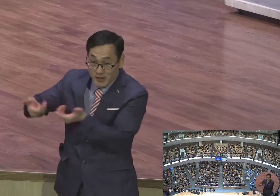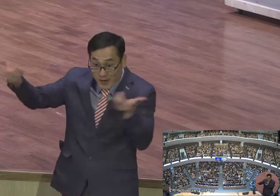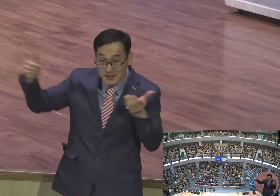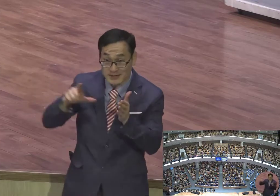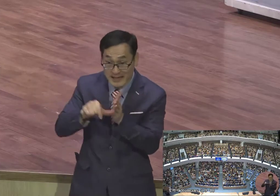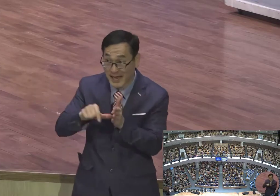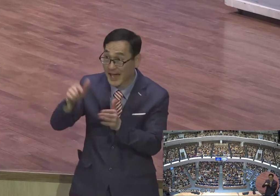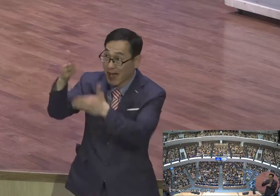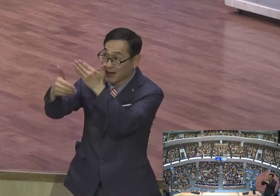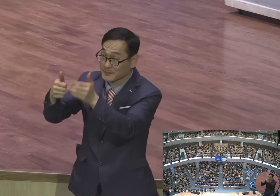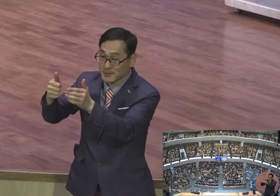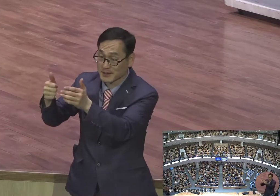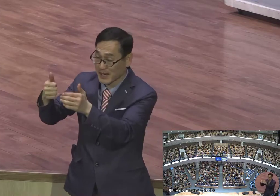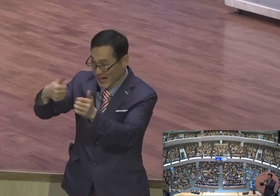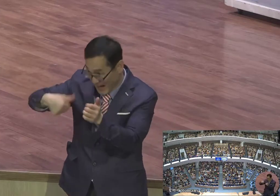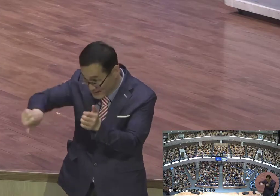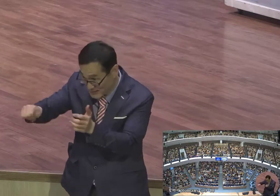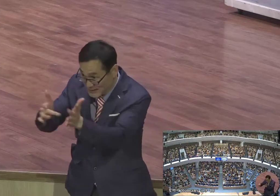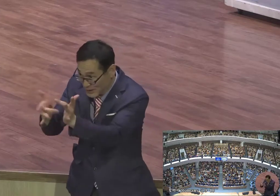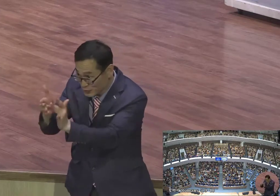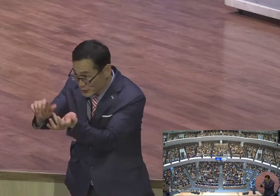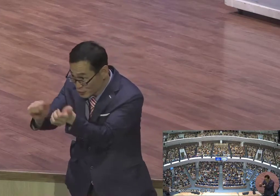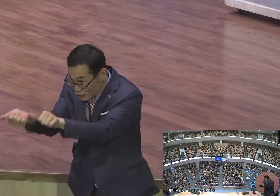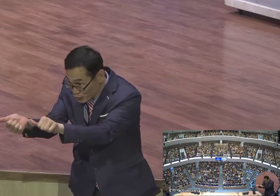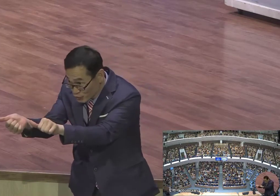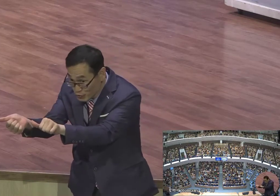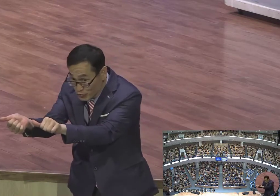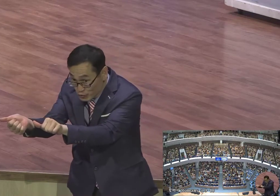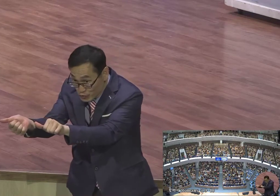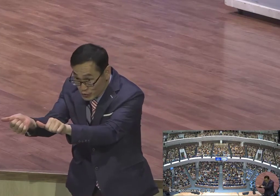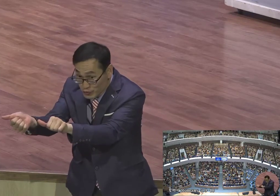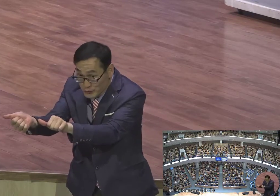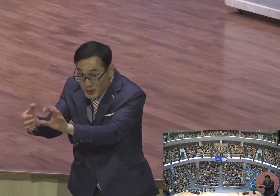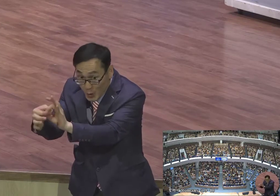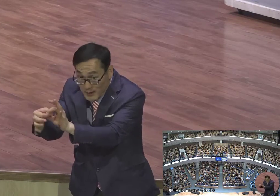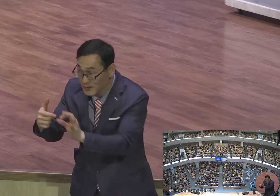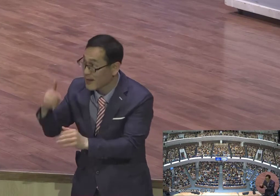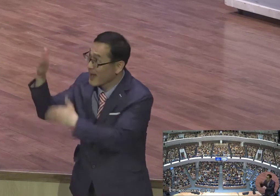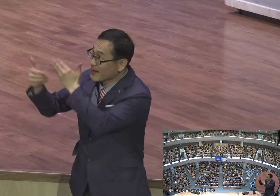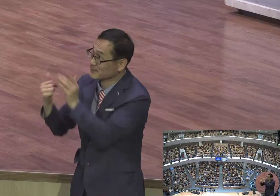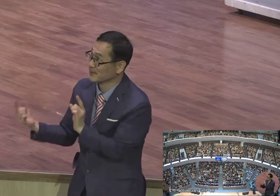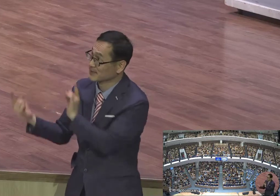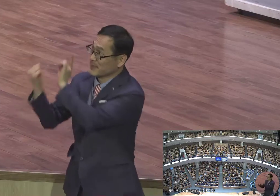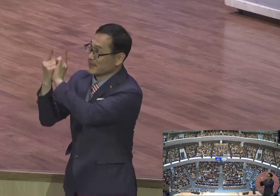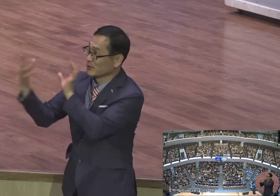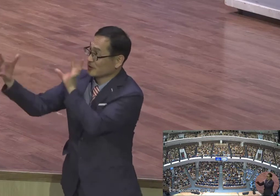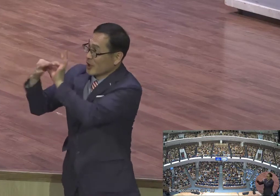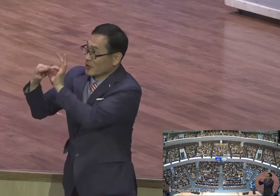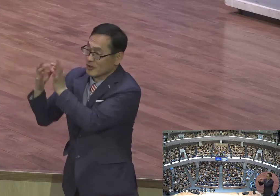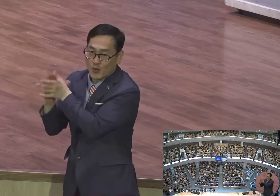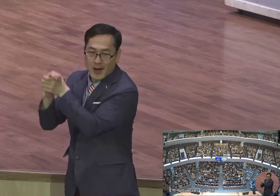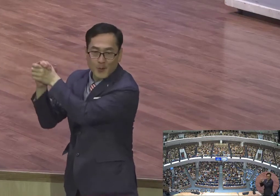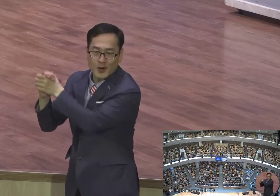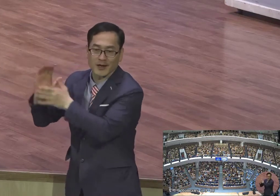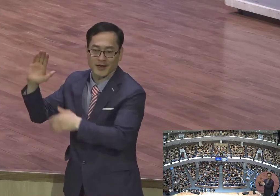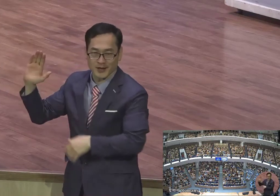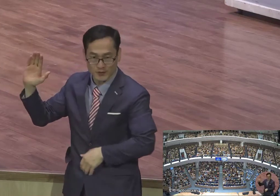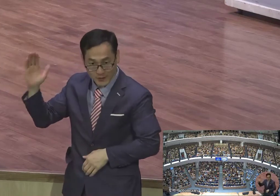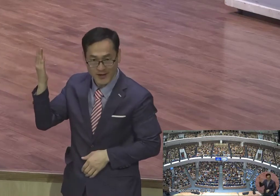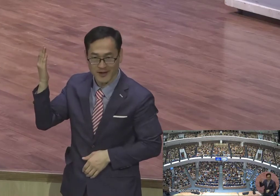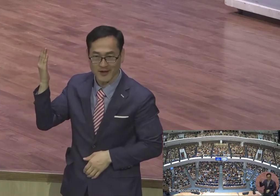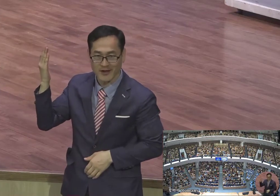아들의 죽으심으로 말미암아 하나님과 환복하게 되었은 적 환복하게 된 자로서는 더욱 그의